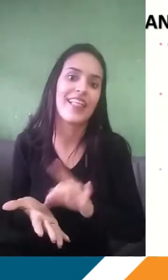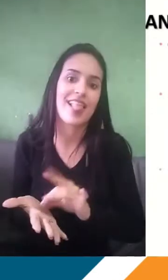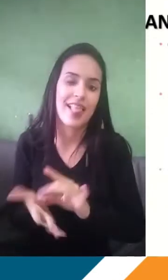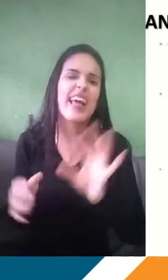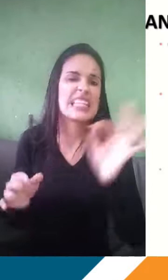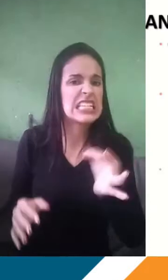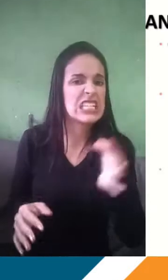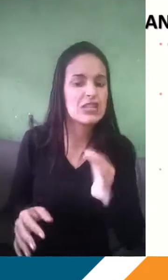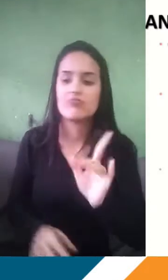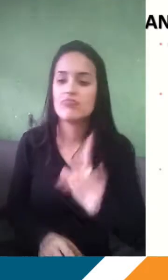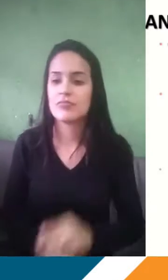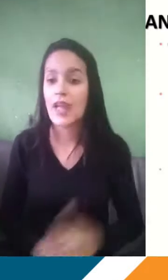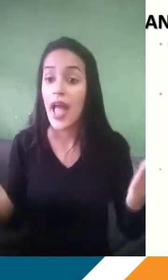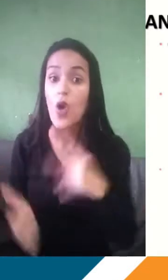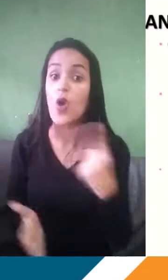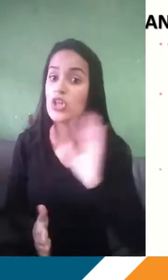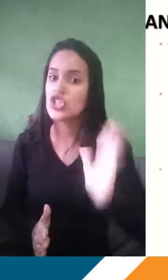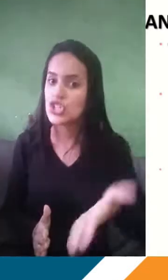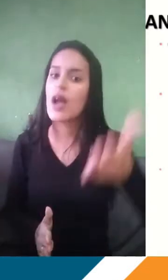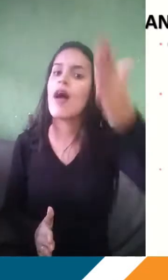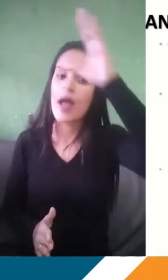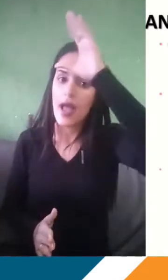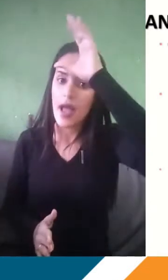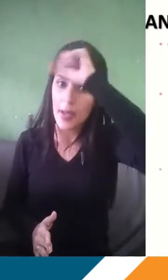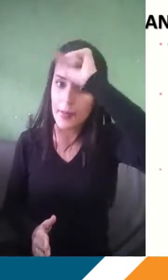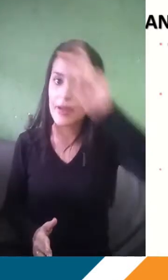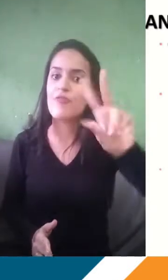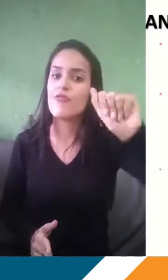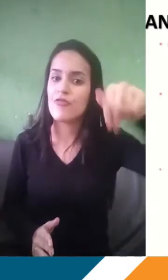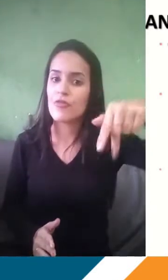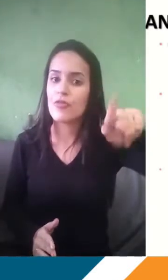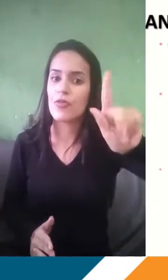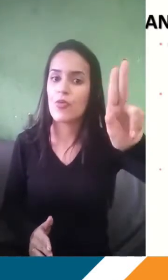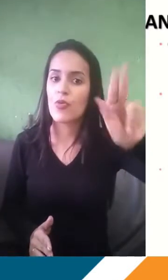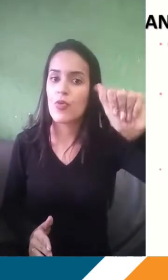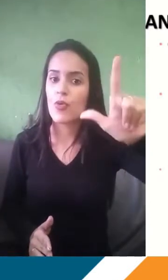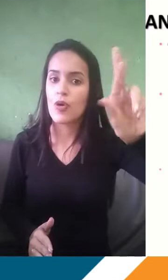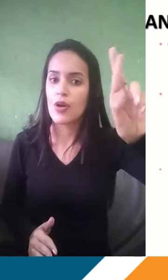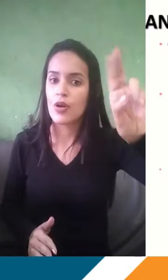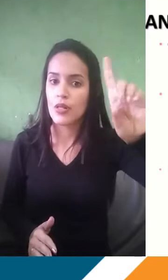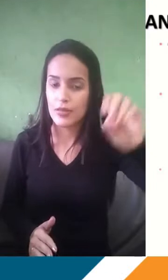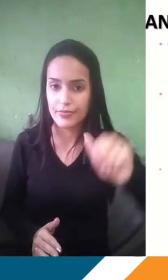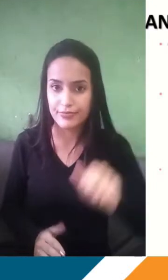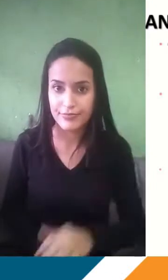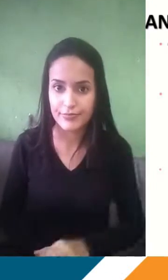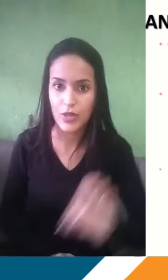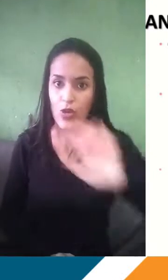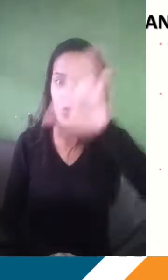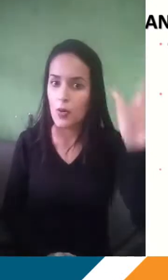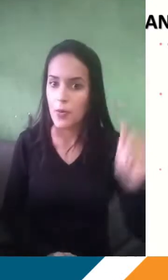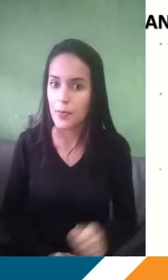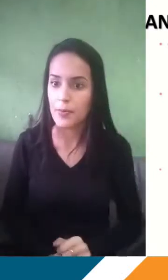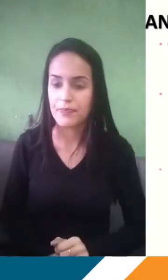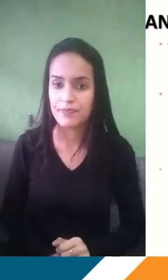aprendemos sobre as vanguardas europeias, podemos voltar ao nosso tema inicial. Antes da semana de 22, ocorreram